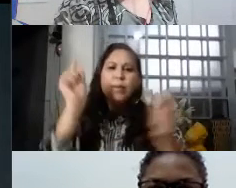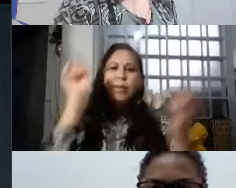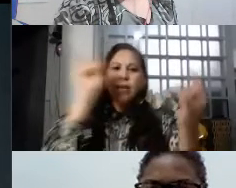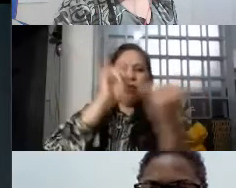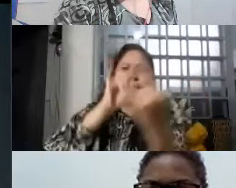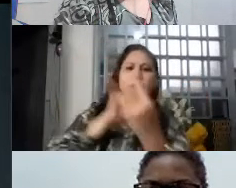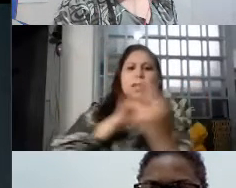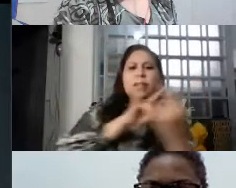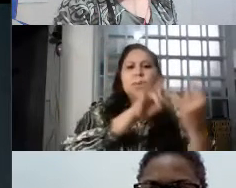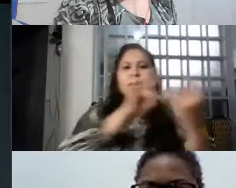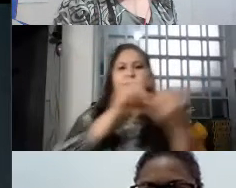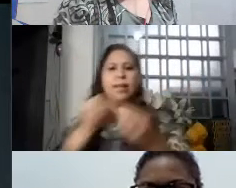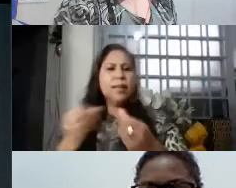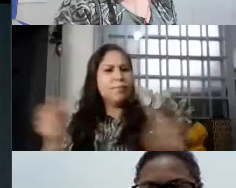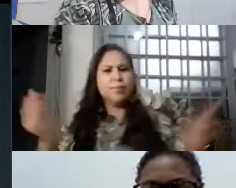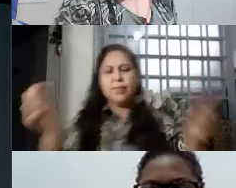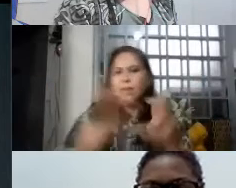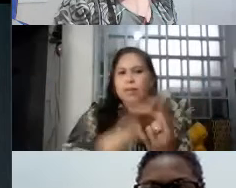você aqui comigo.